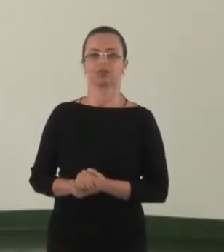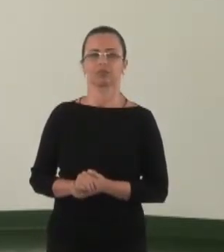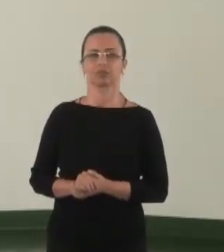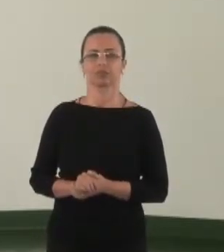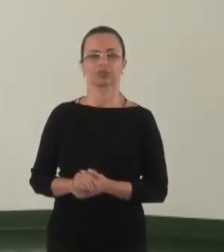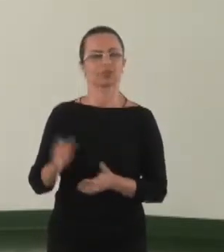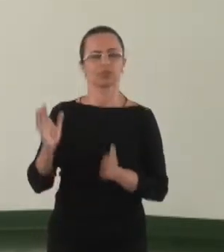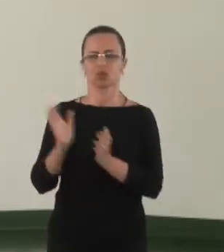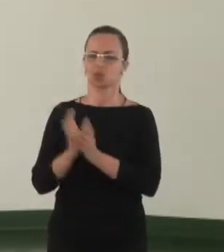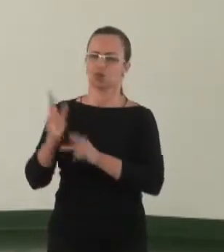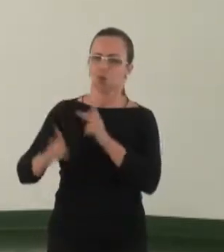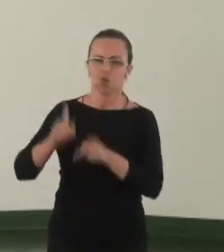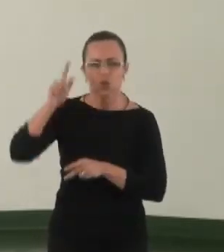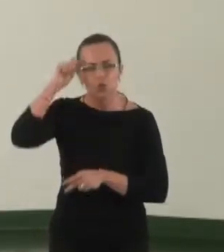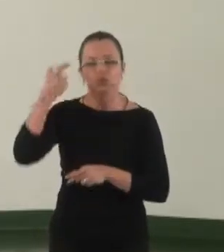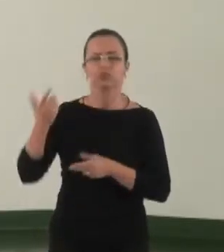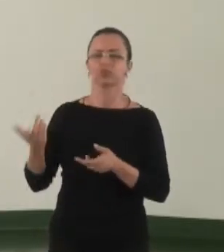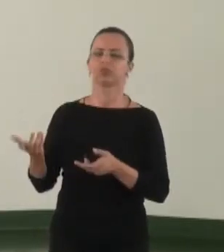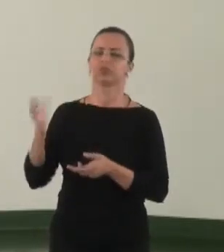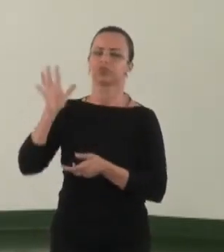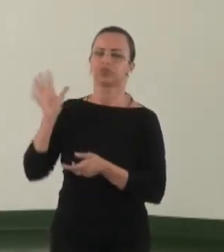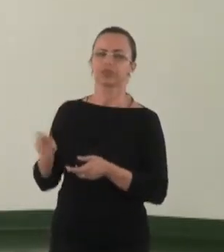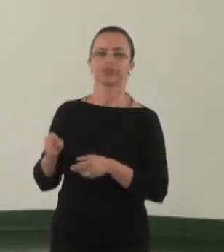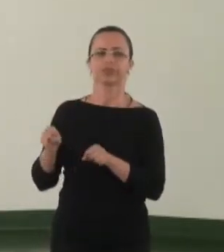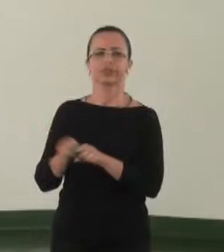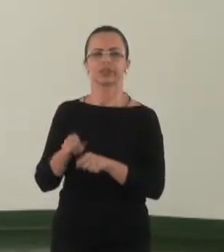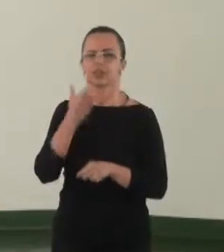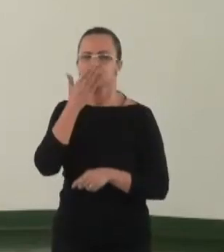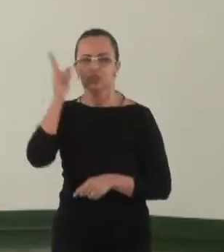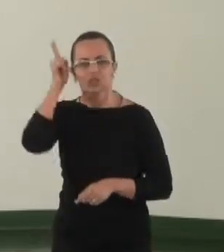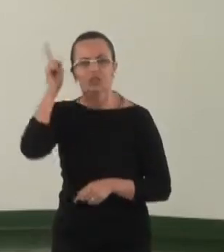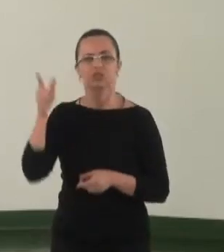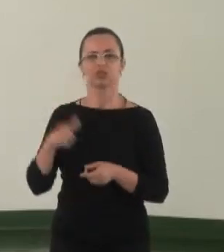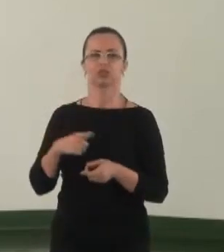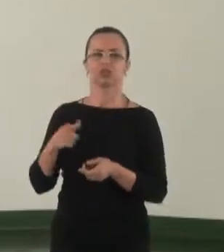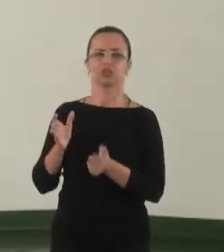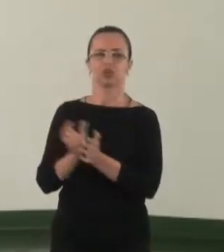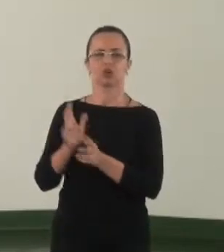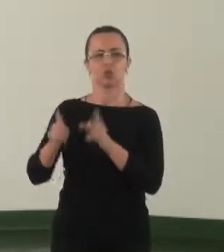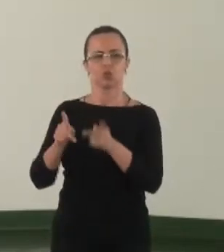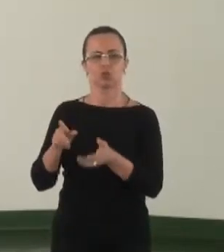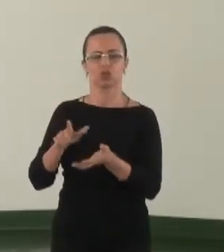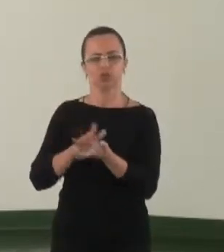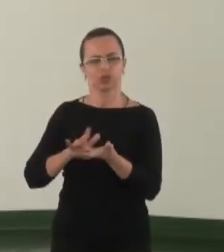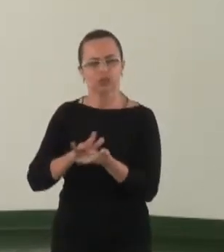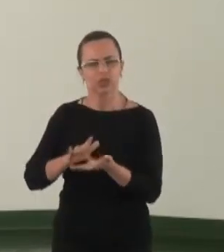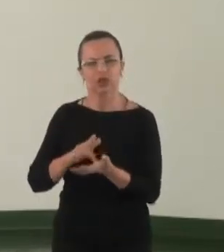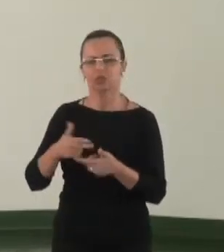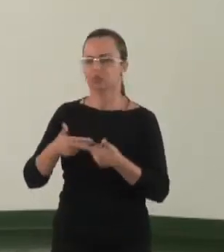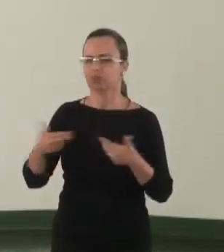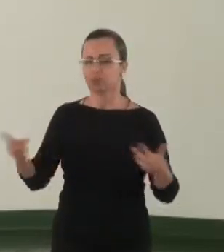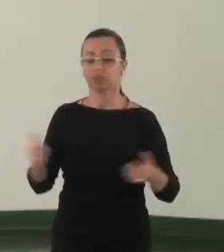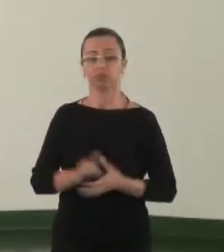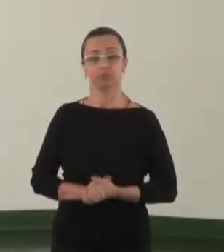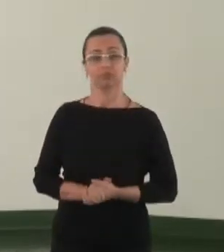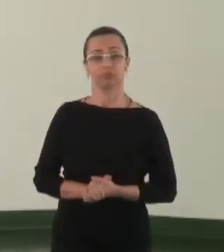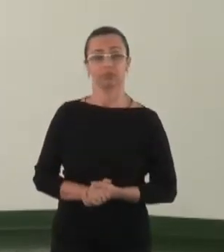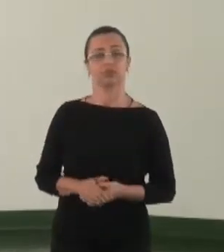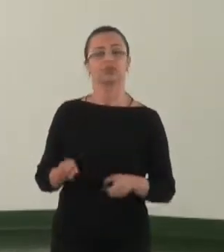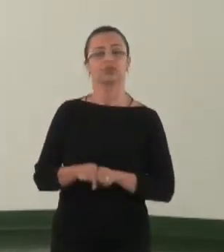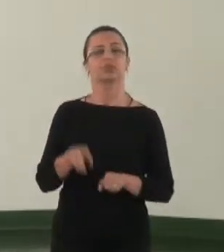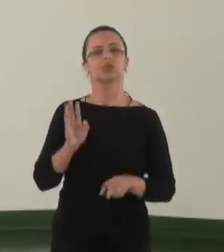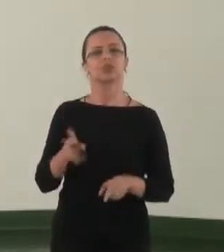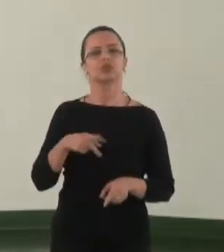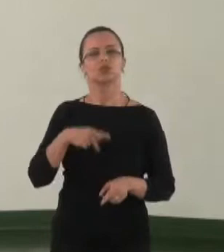povos quilombolas, os ciganos, indígenas e a população negra. Sendo que houve casos que foram relatados, no caso